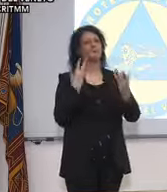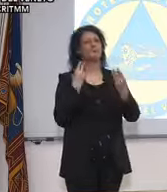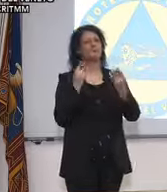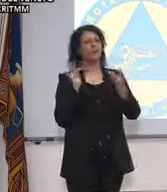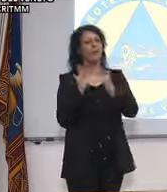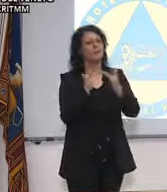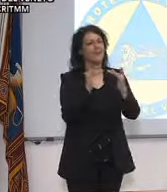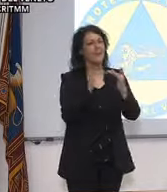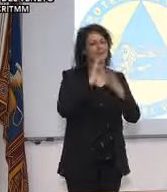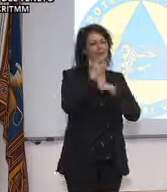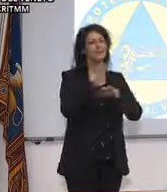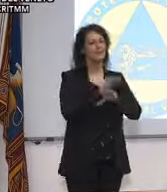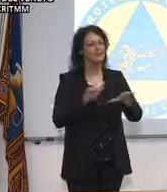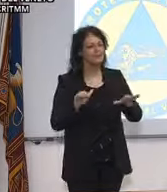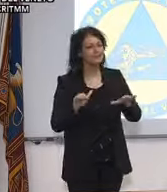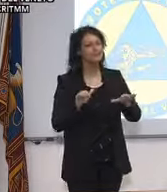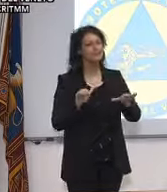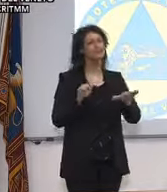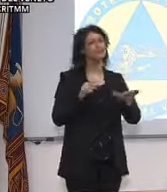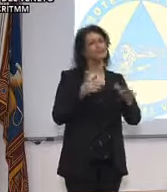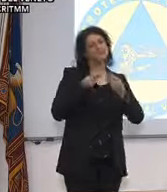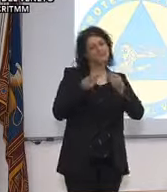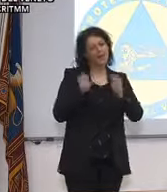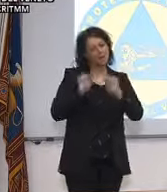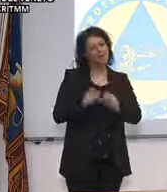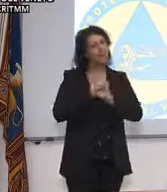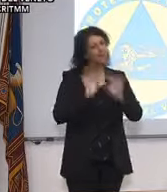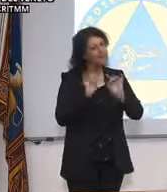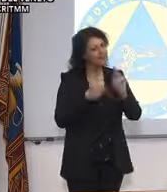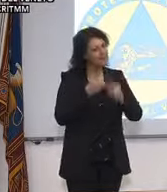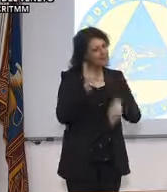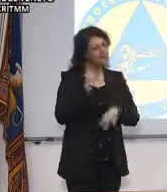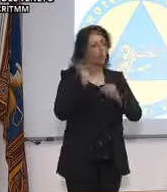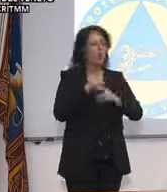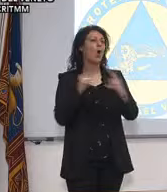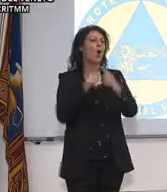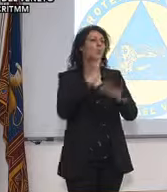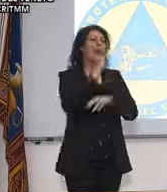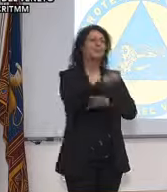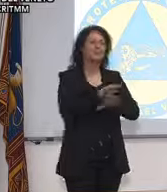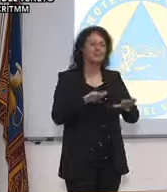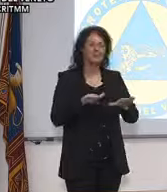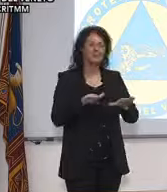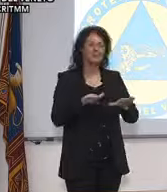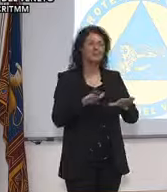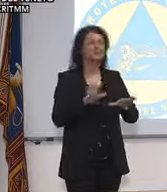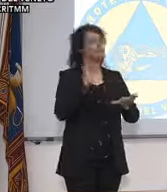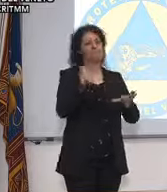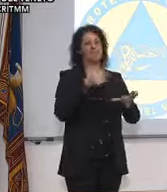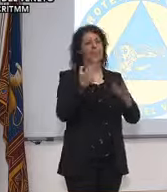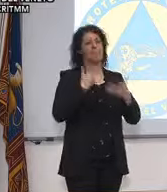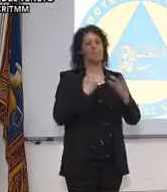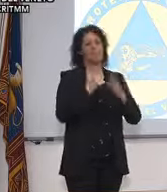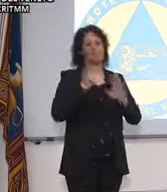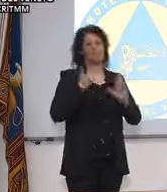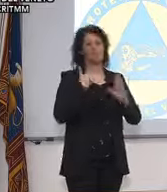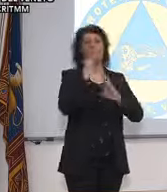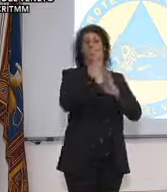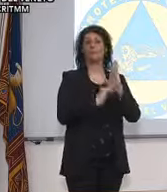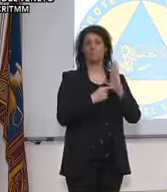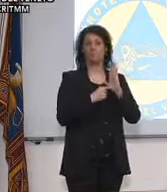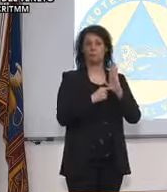fatto, insomma, di essere un po' più liberi e anche di incontrare altri bambini con le misure che, insomma, si riescono a mettere in atto,